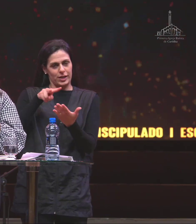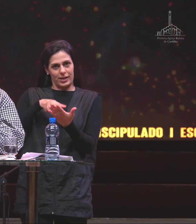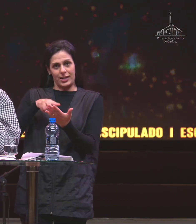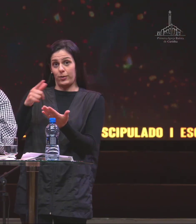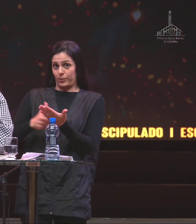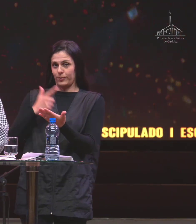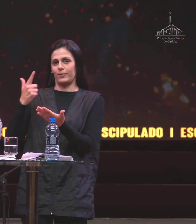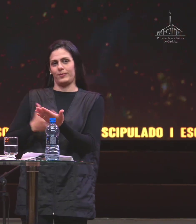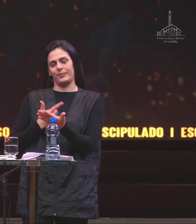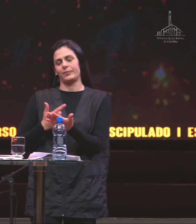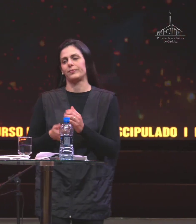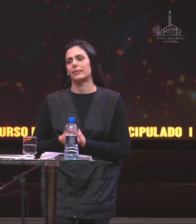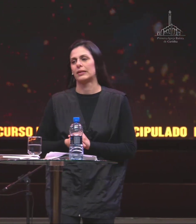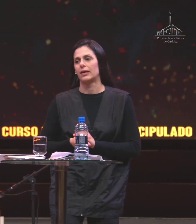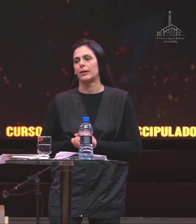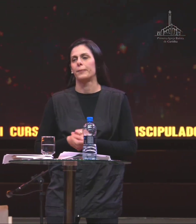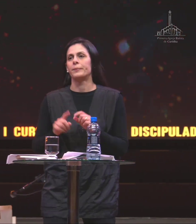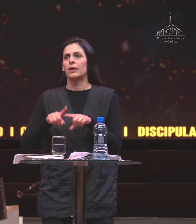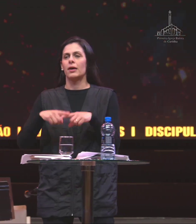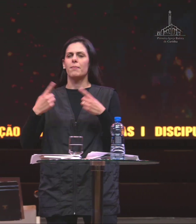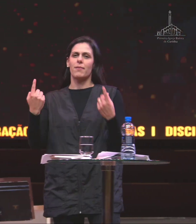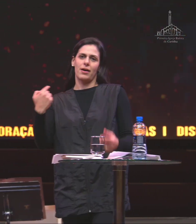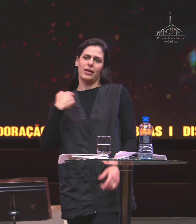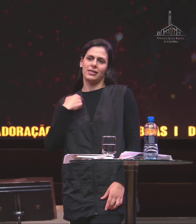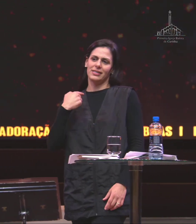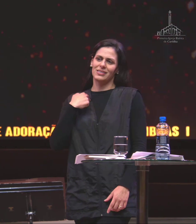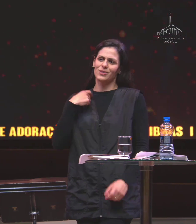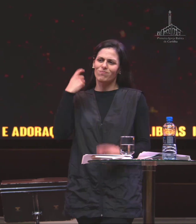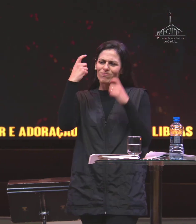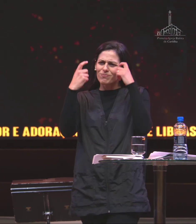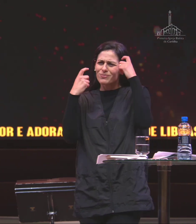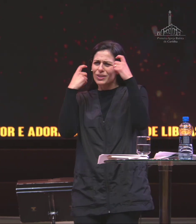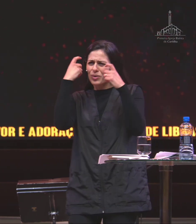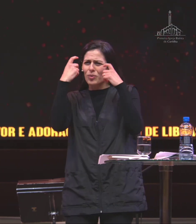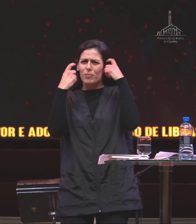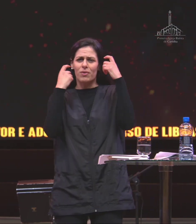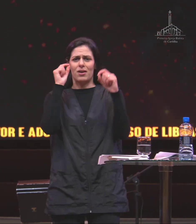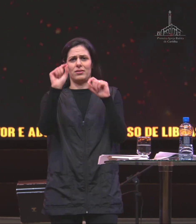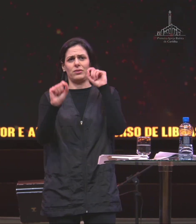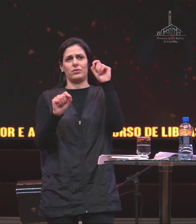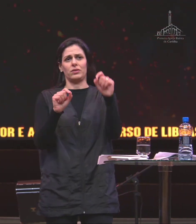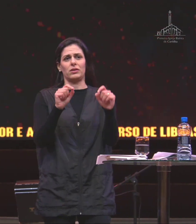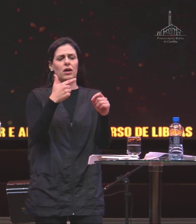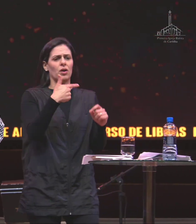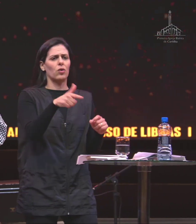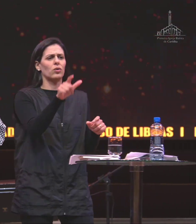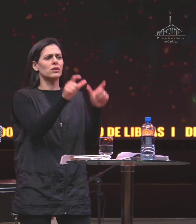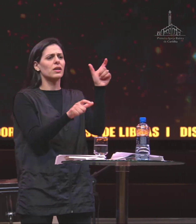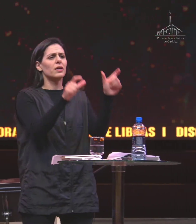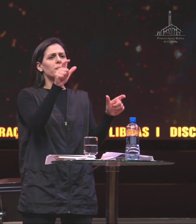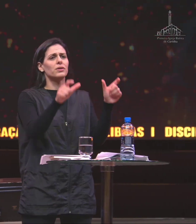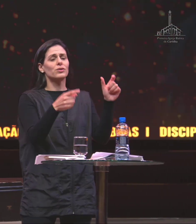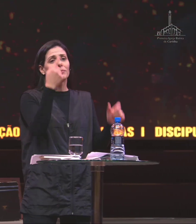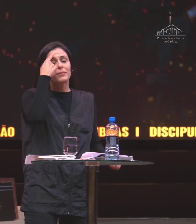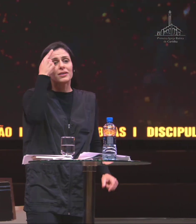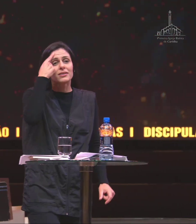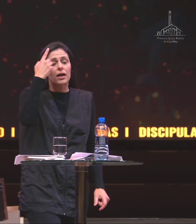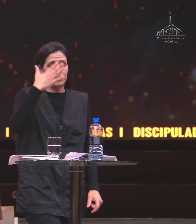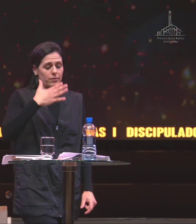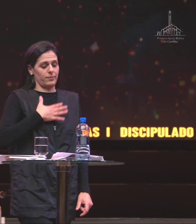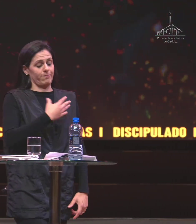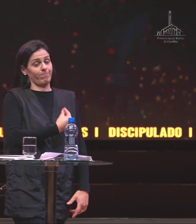não preciso que ninguém me recomende, porque Deus me recomenda. Não, né? Ele sabia quem ele era, ele sabia o